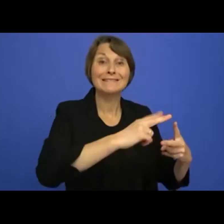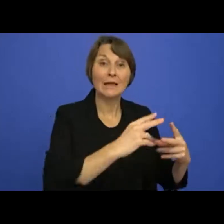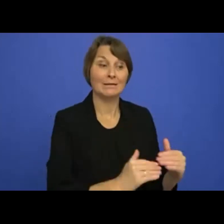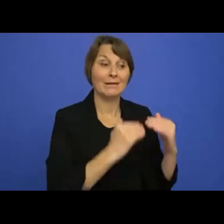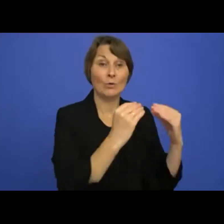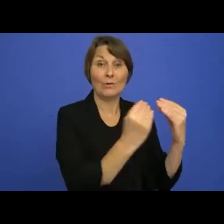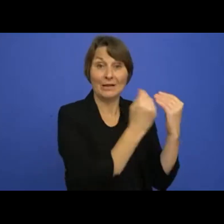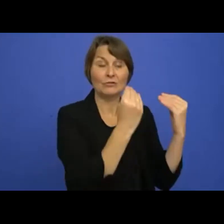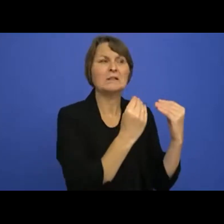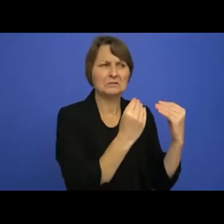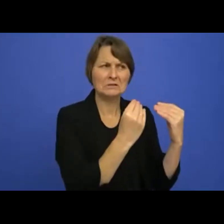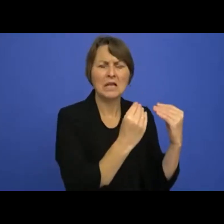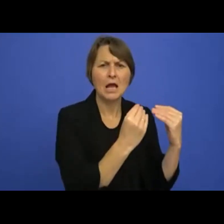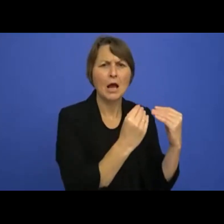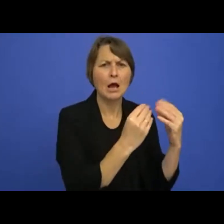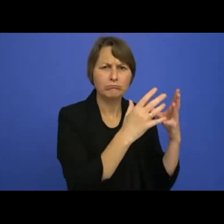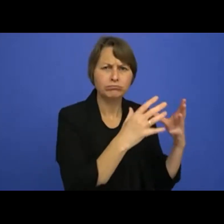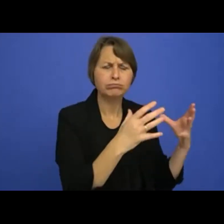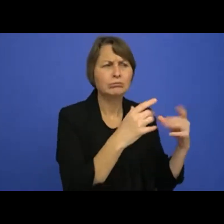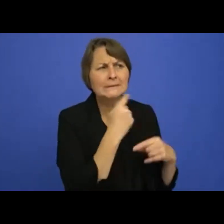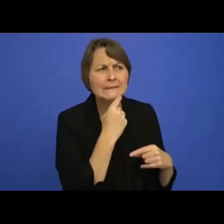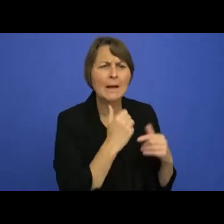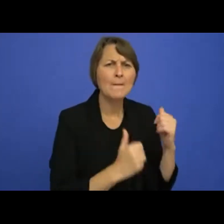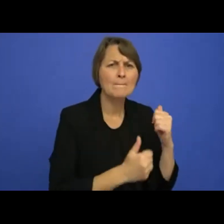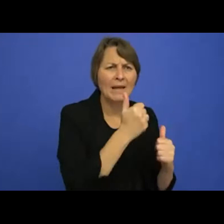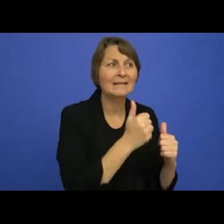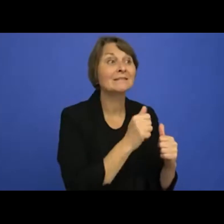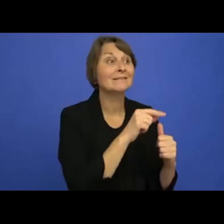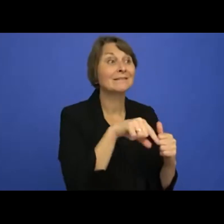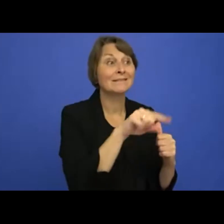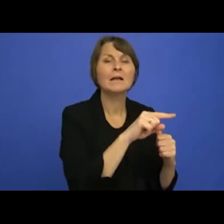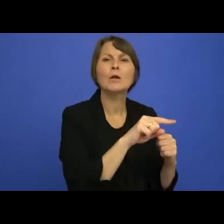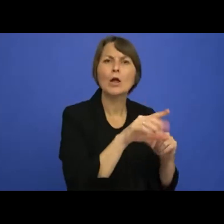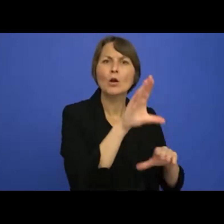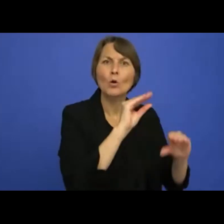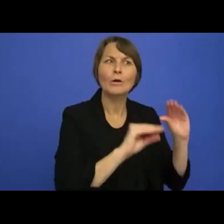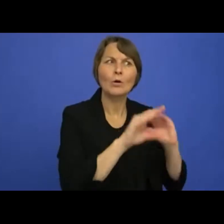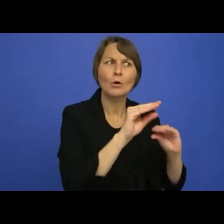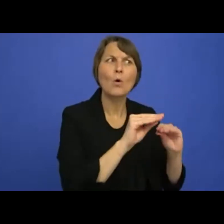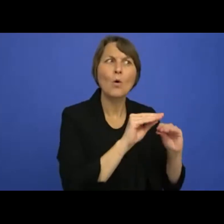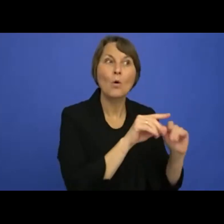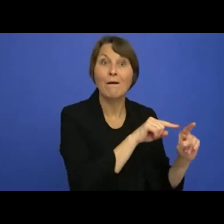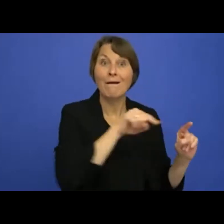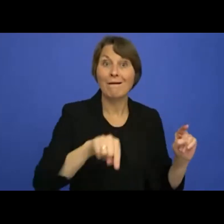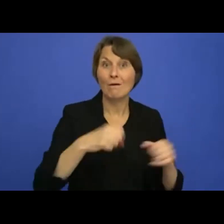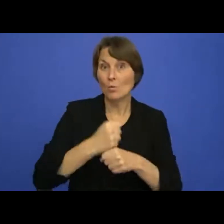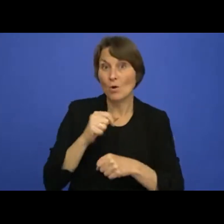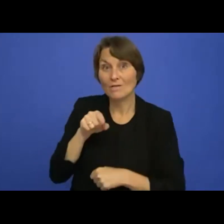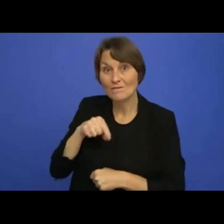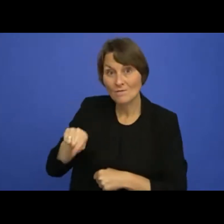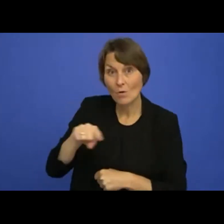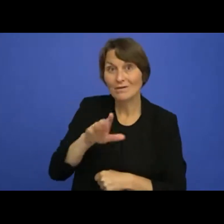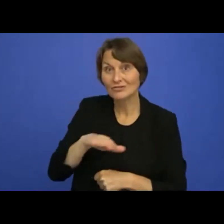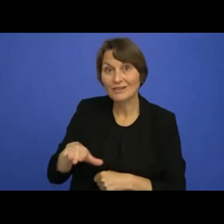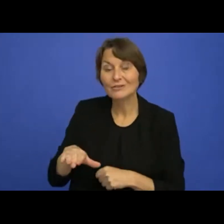Et nous nous concentrons notamment sur comment augmenter le nombre d'éducateurs de petite enfance dans